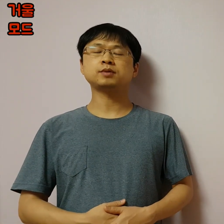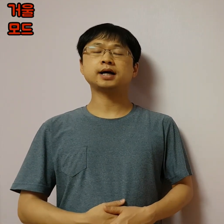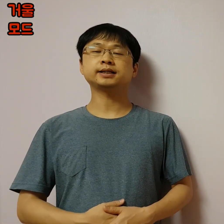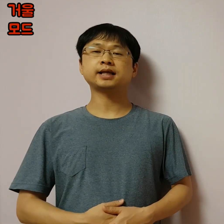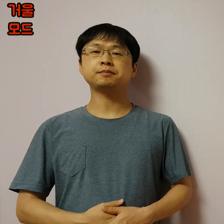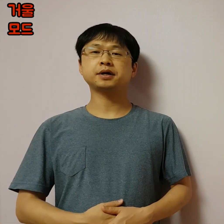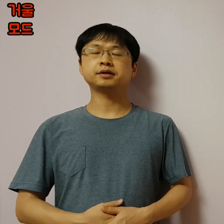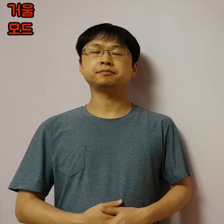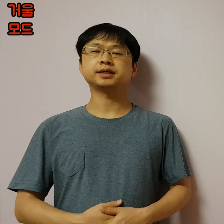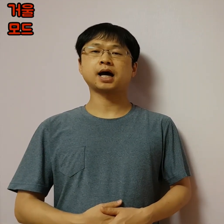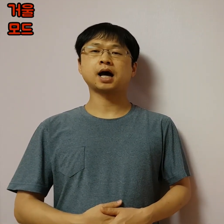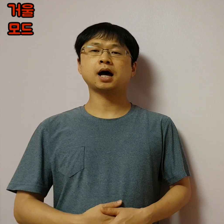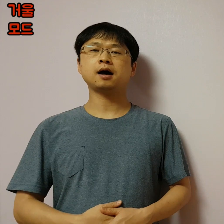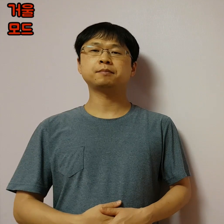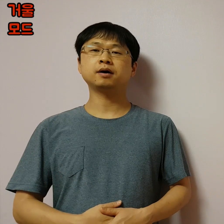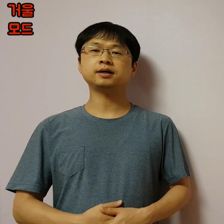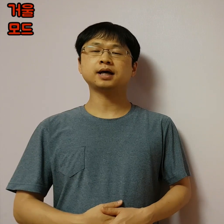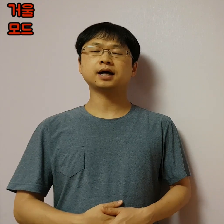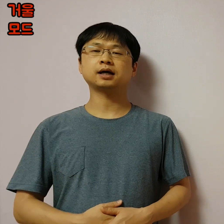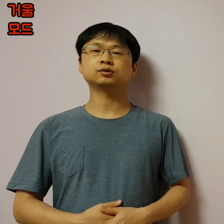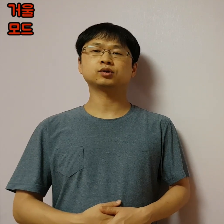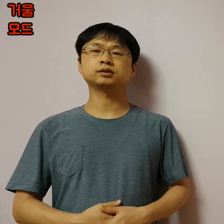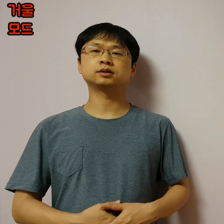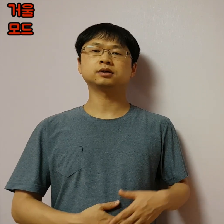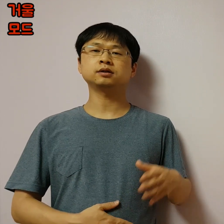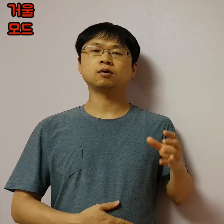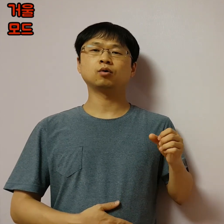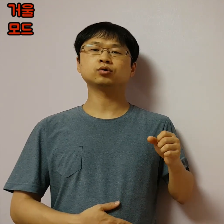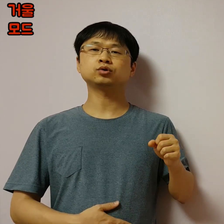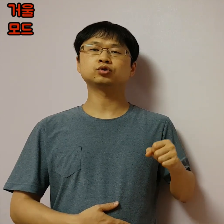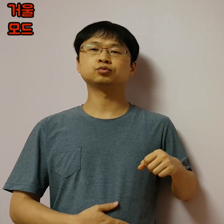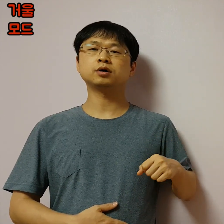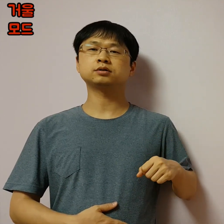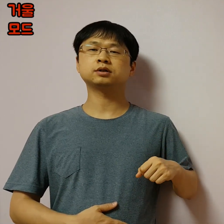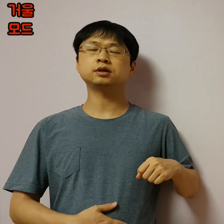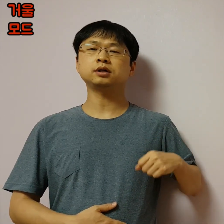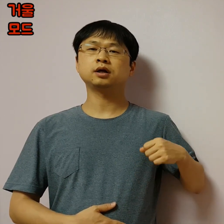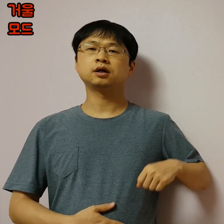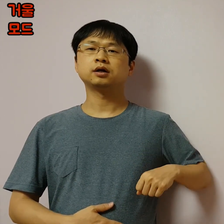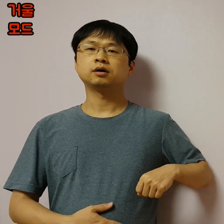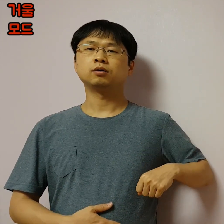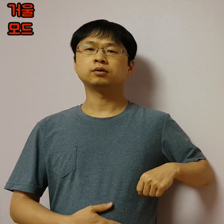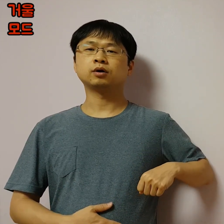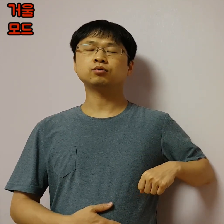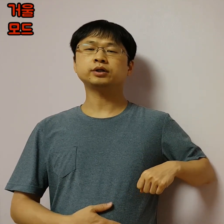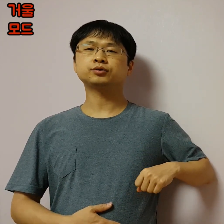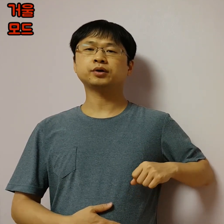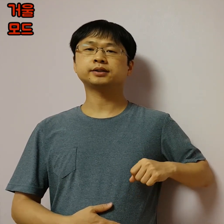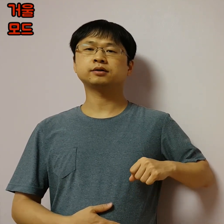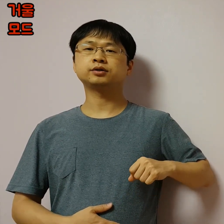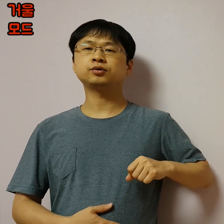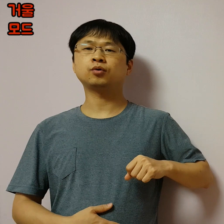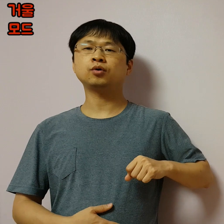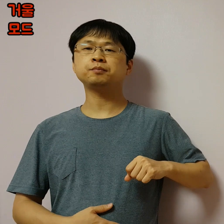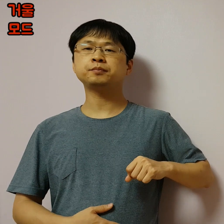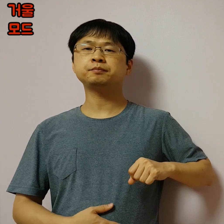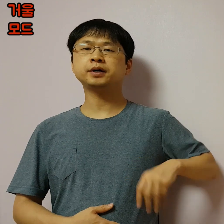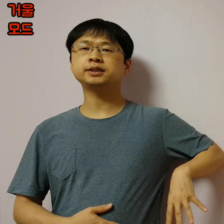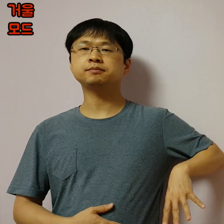수만 있다면입니다. 버리다라는 수어는 오른손 주먹을 옆구리 쪽에서 뒤로